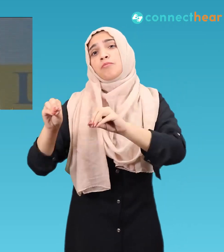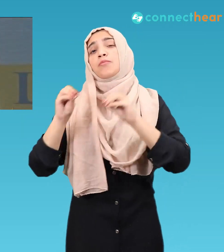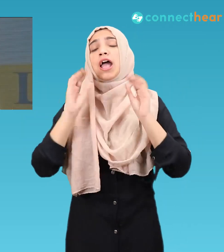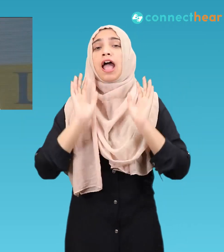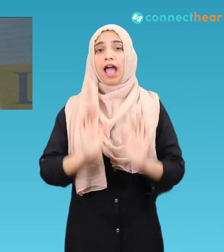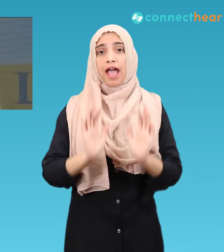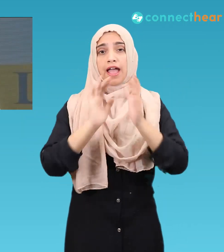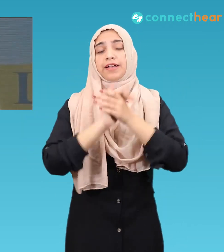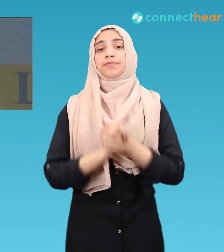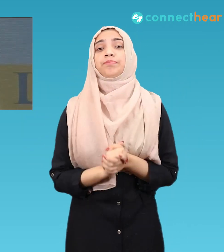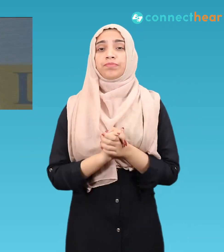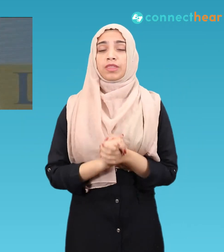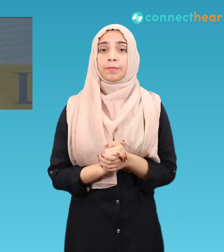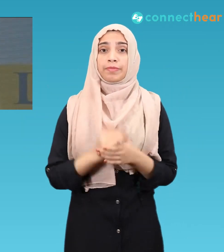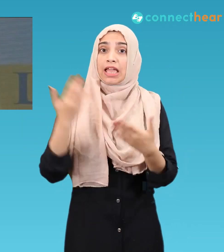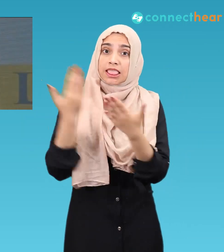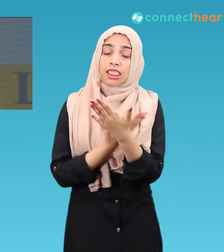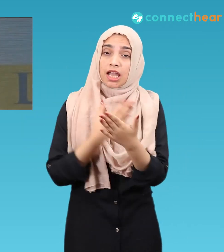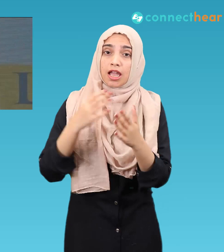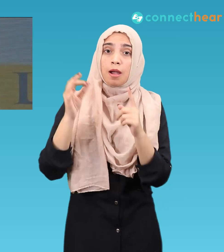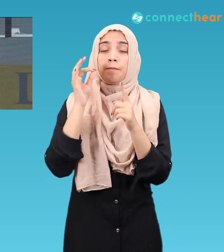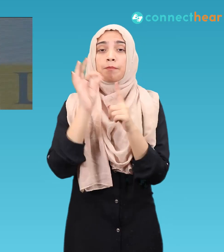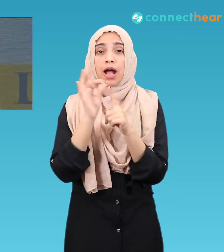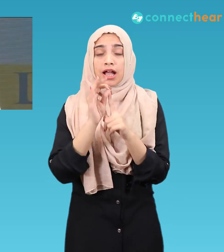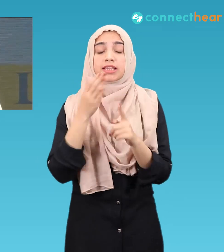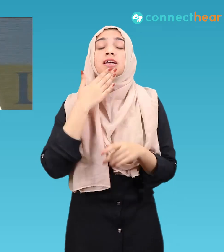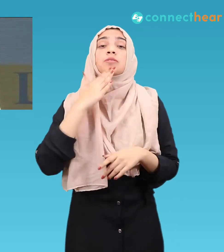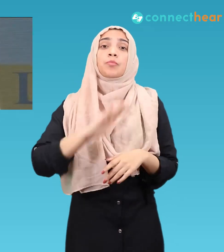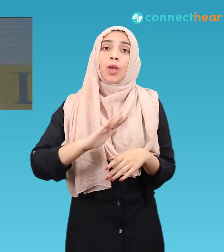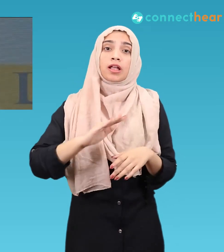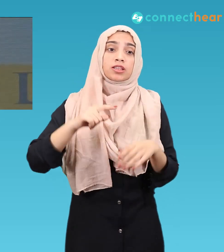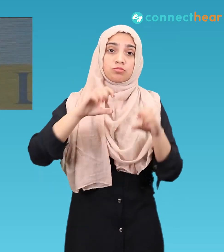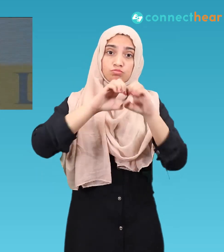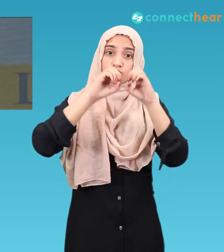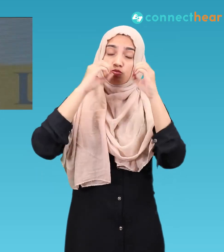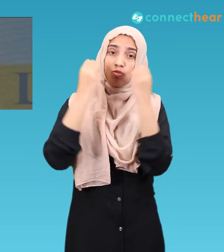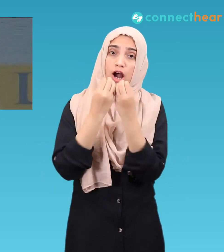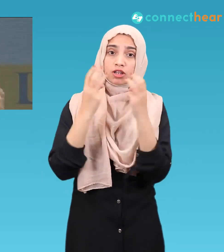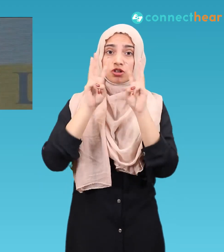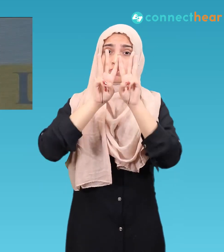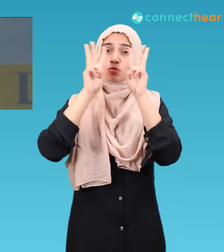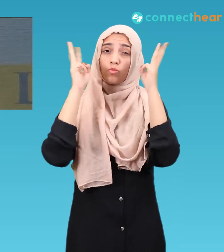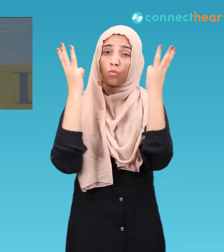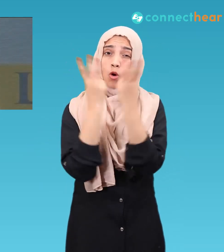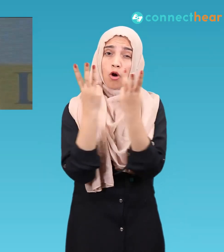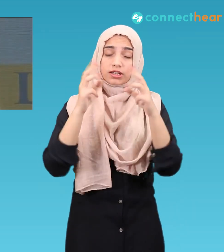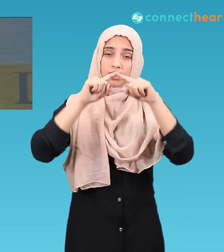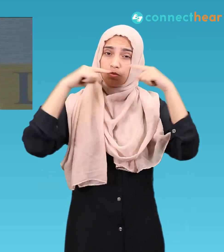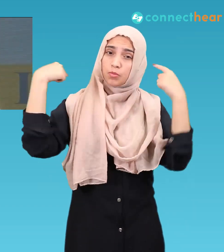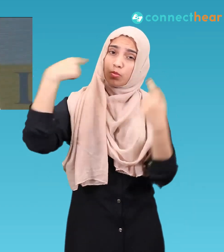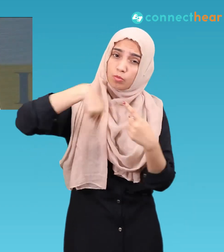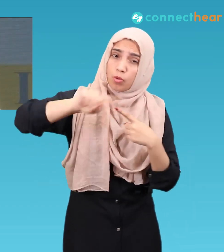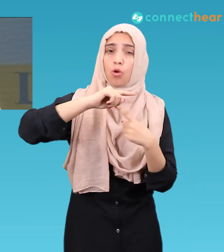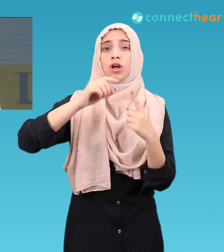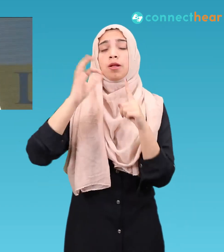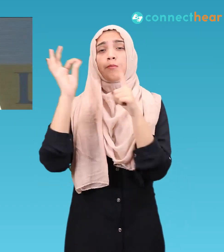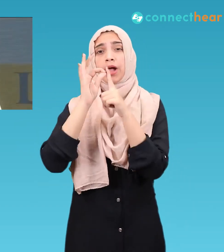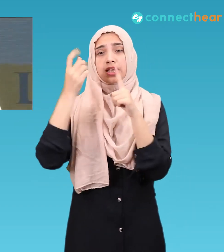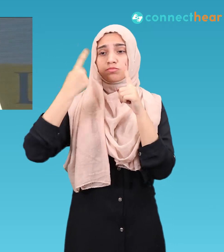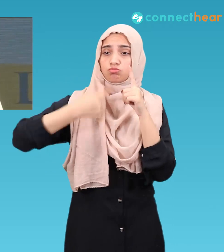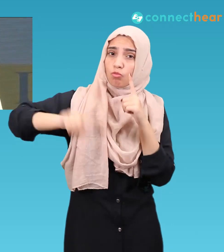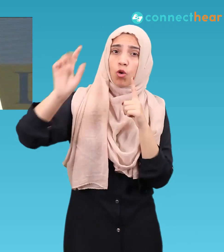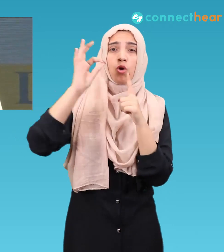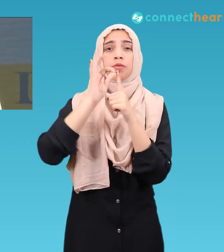कि एक माशरे को, सिर्फ एक गवर्नमेंट नहीं, एक मुल्क के फैसला करे